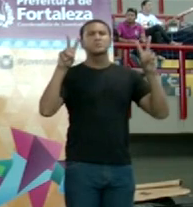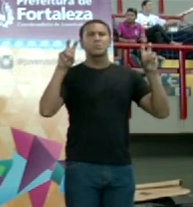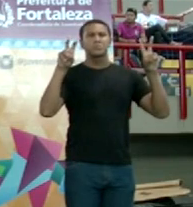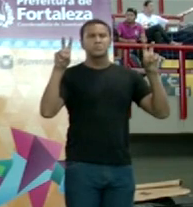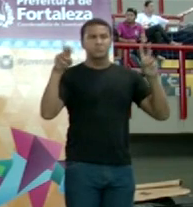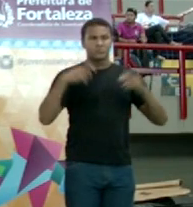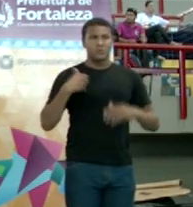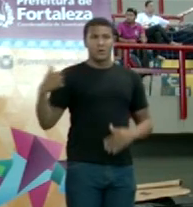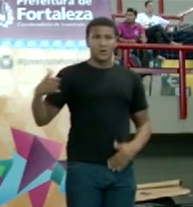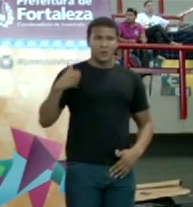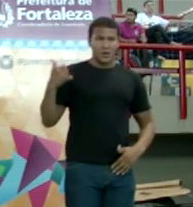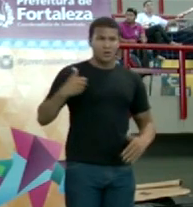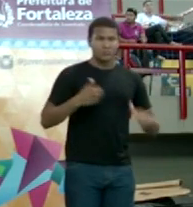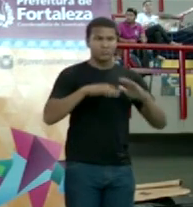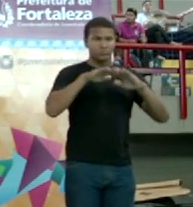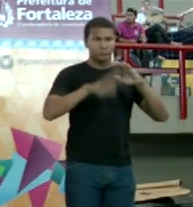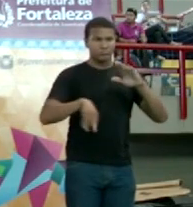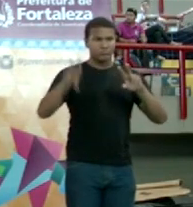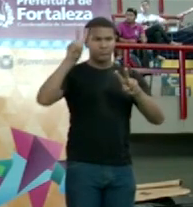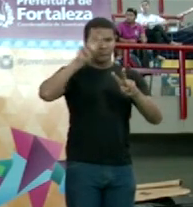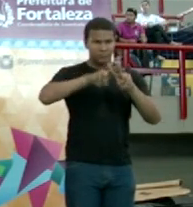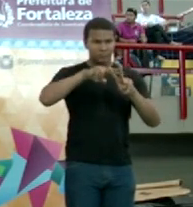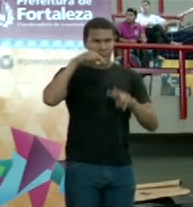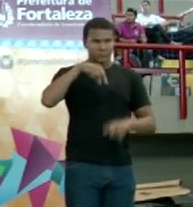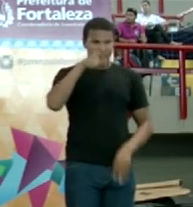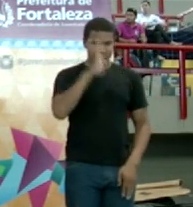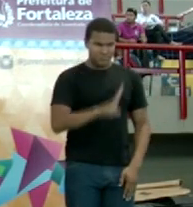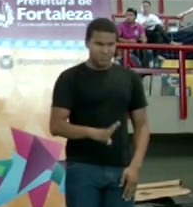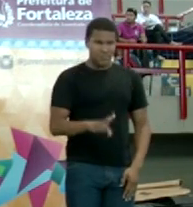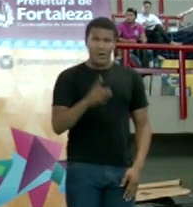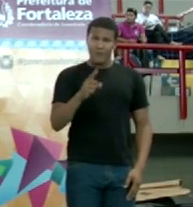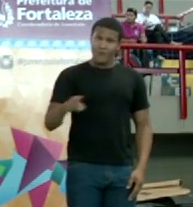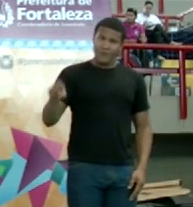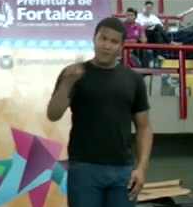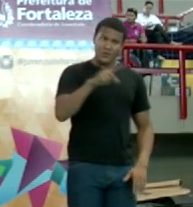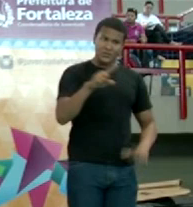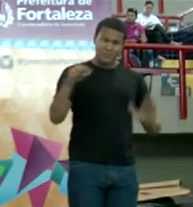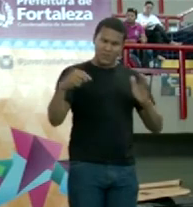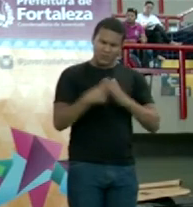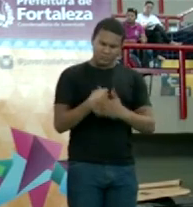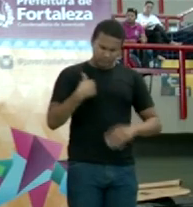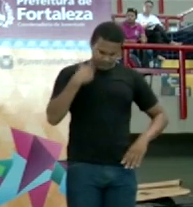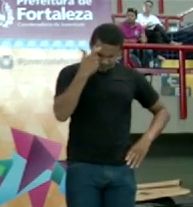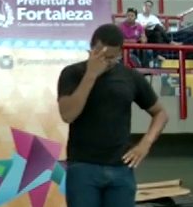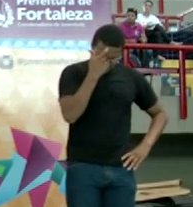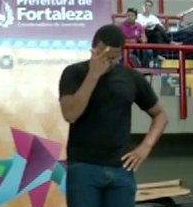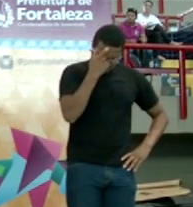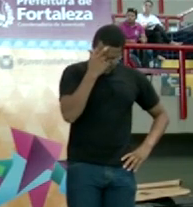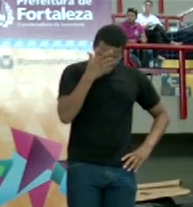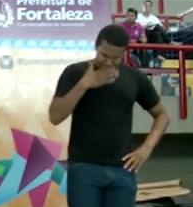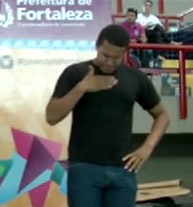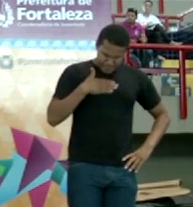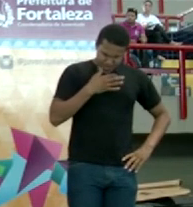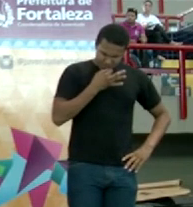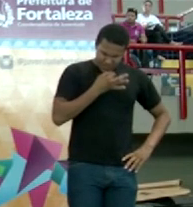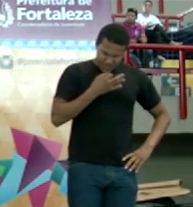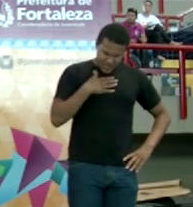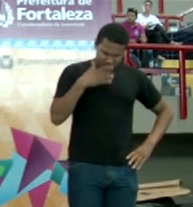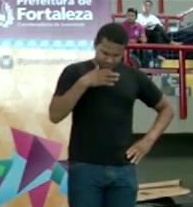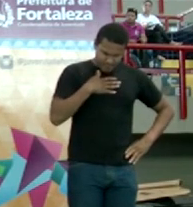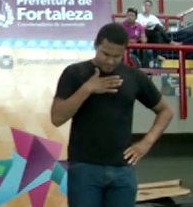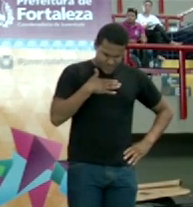da maioridade penal no Brasil. Aí você faz essa pergunta a si. Qual a minha opinião sobre